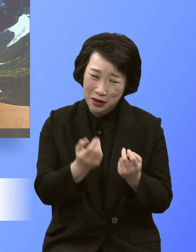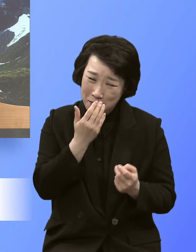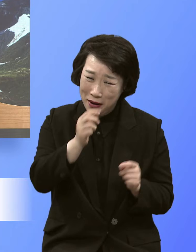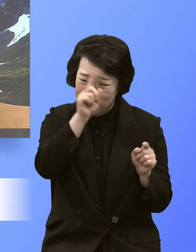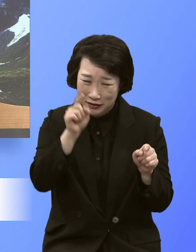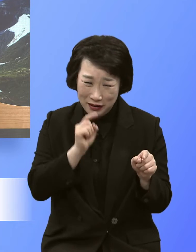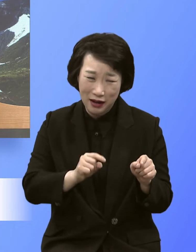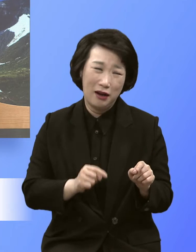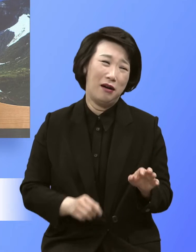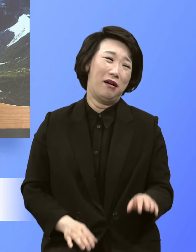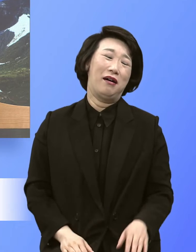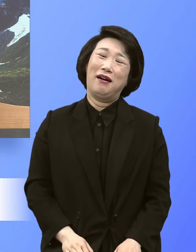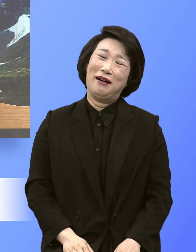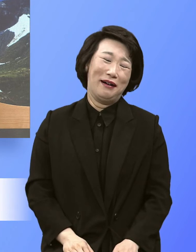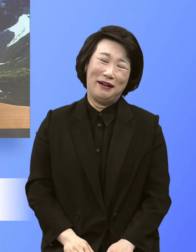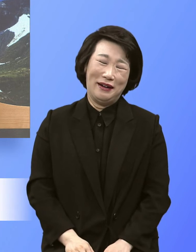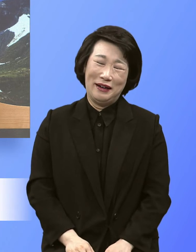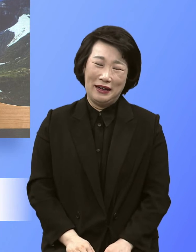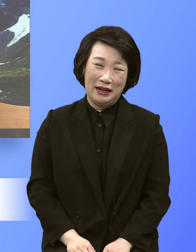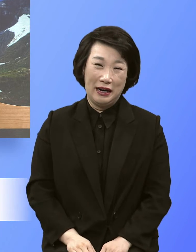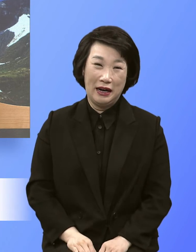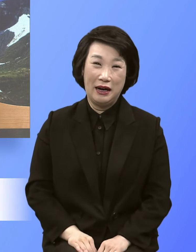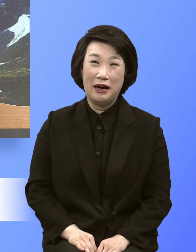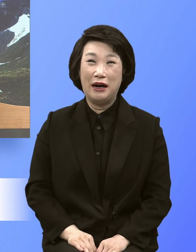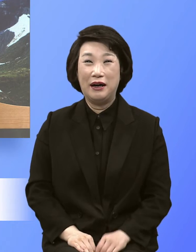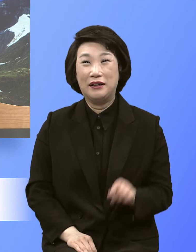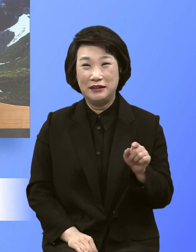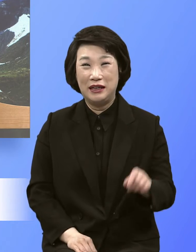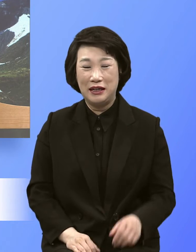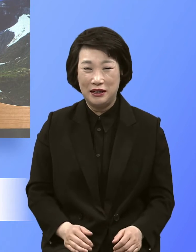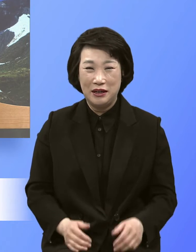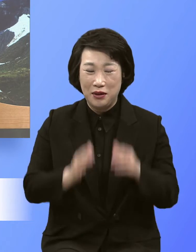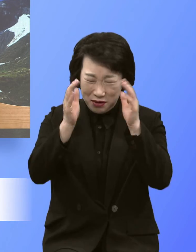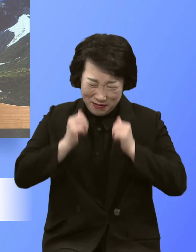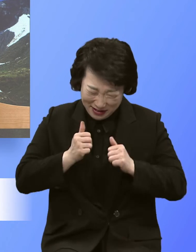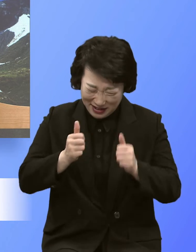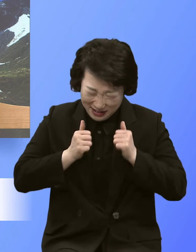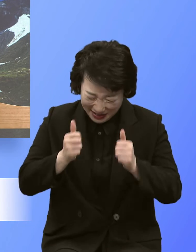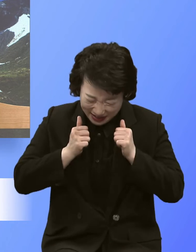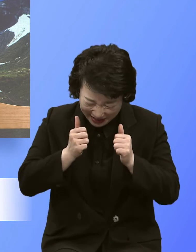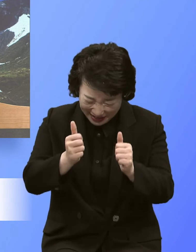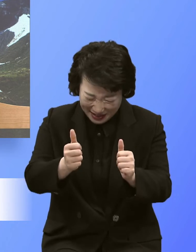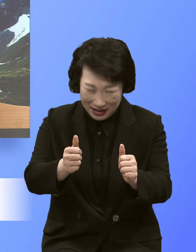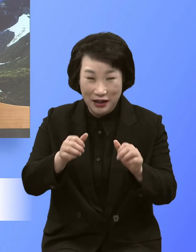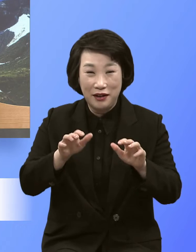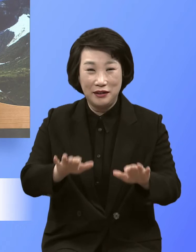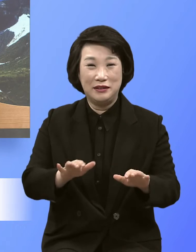했는지 모르겠다. 근데 열심히 해서 이제